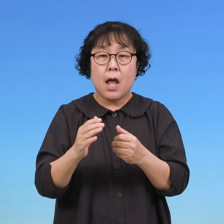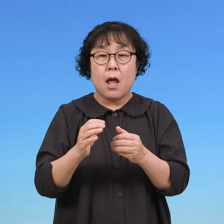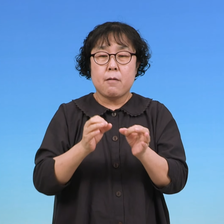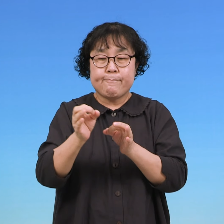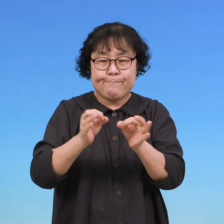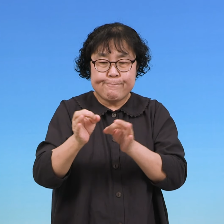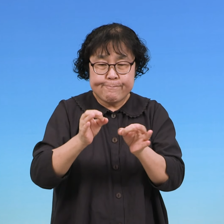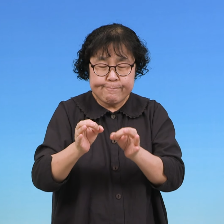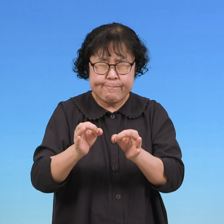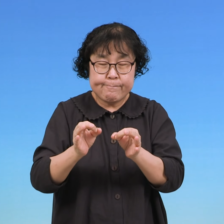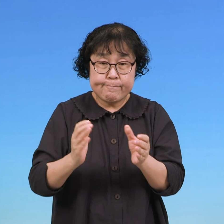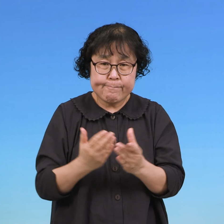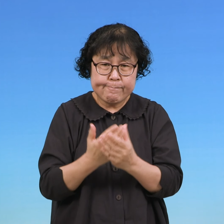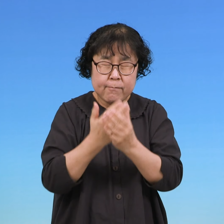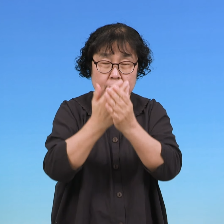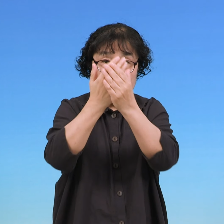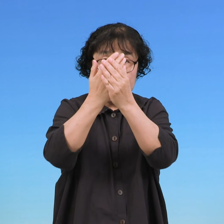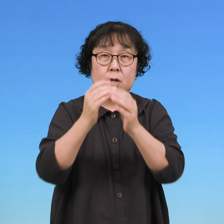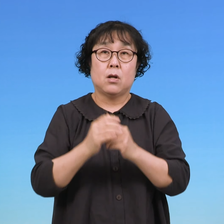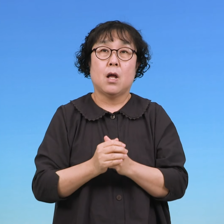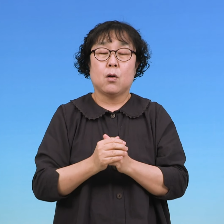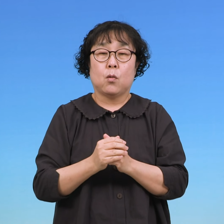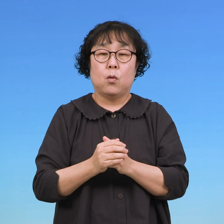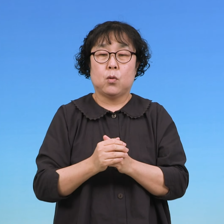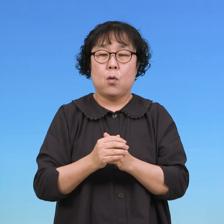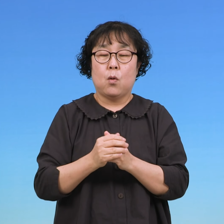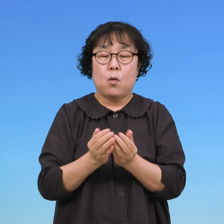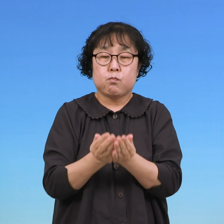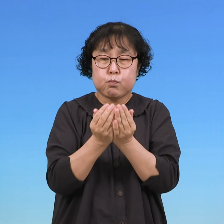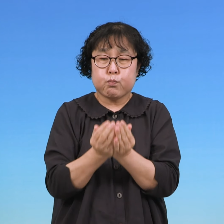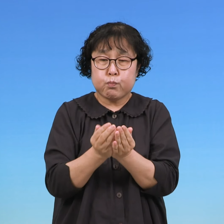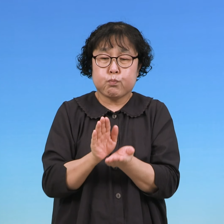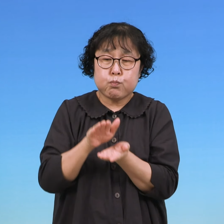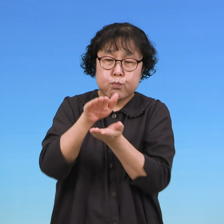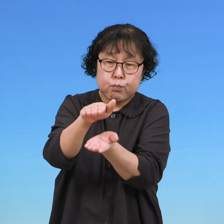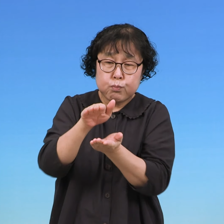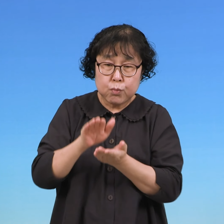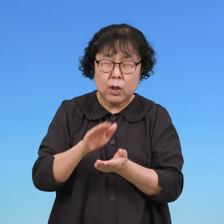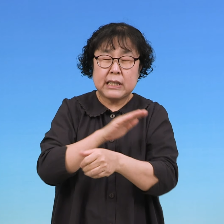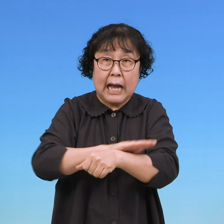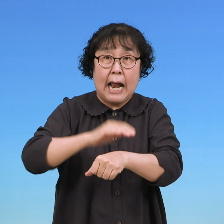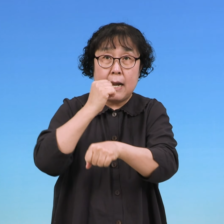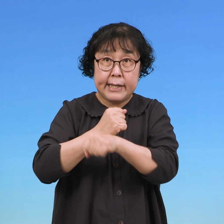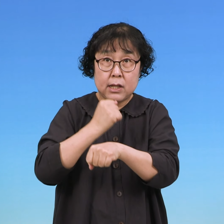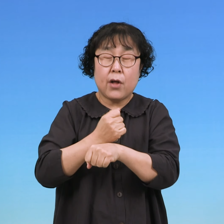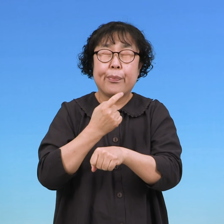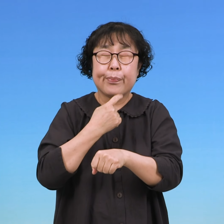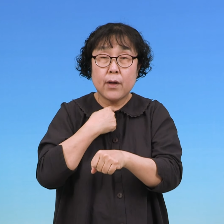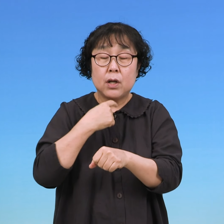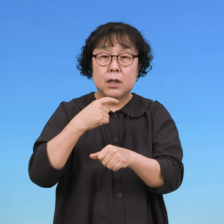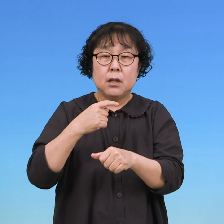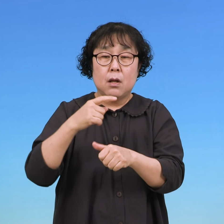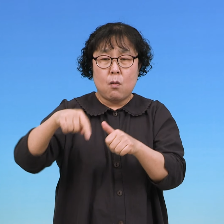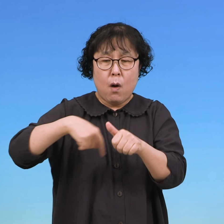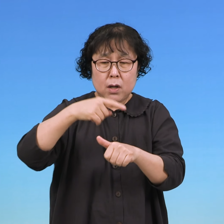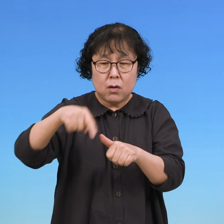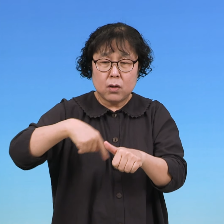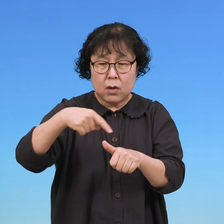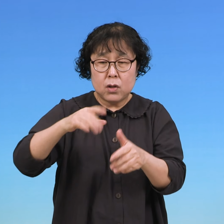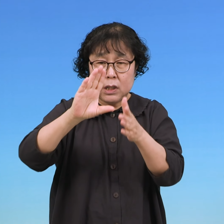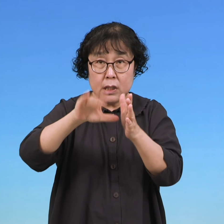무역을 장려해서 경제적으로만 보면은 황금기였습니다. 부를 누리던 시기였습니다. 근데